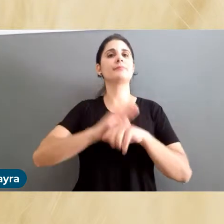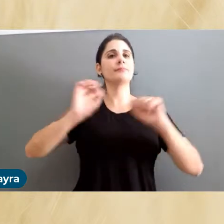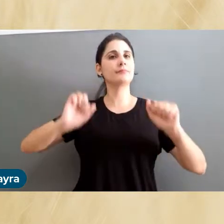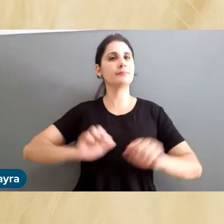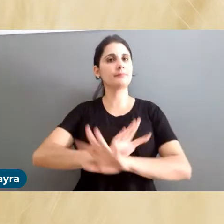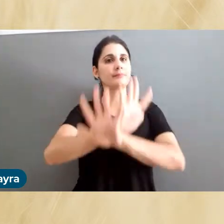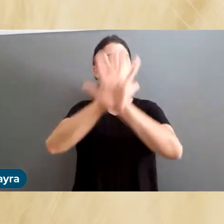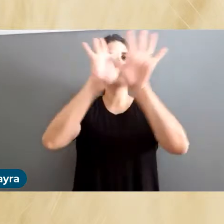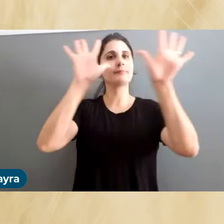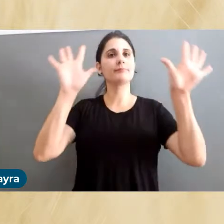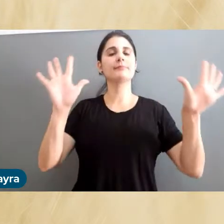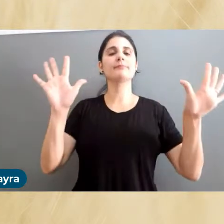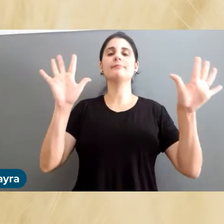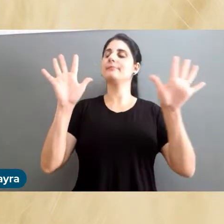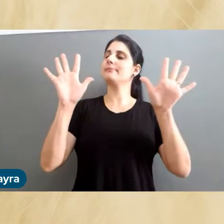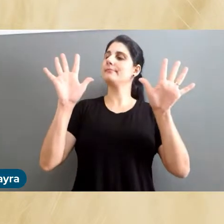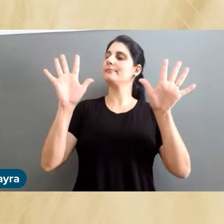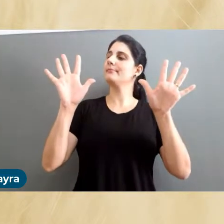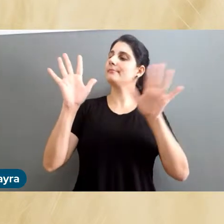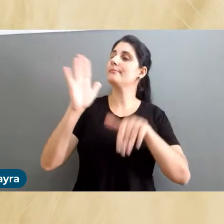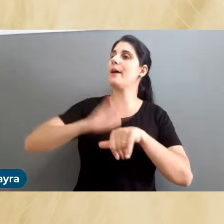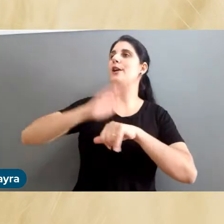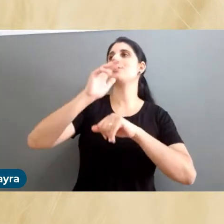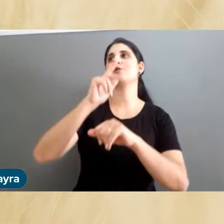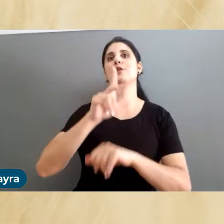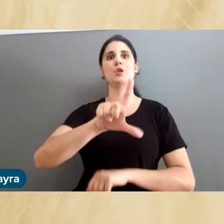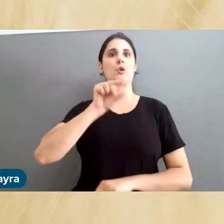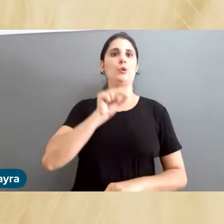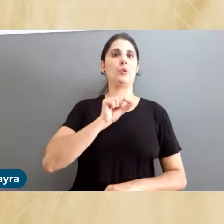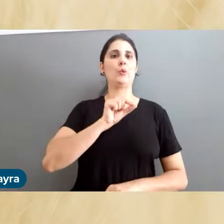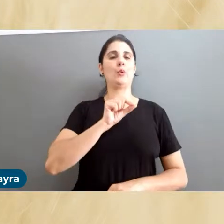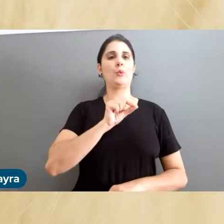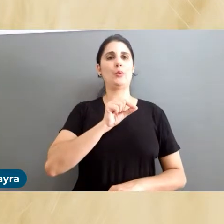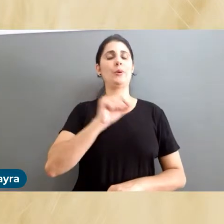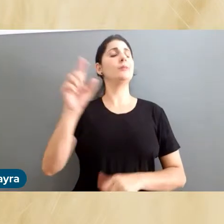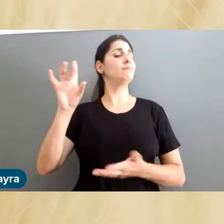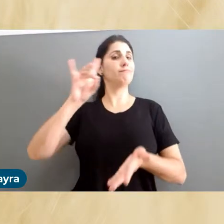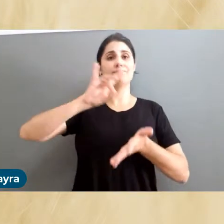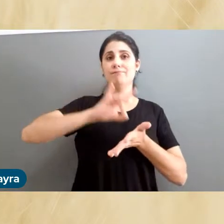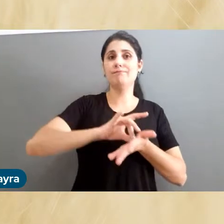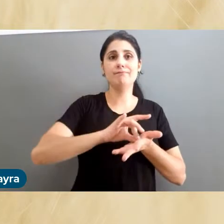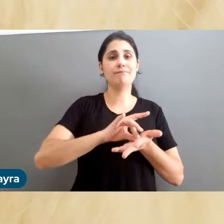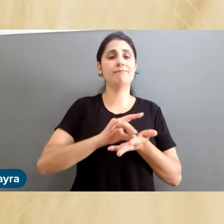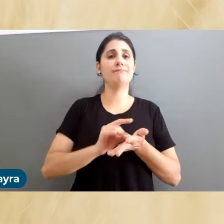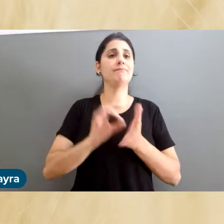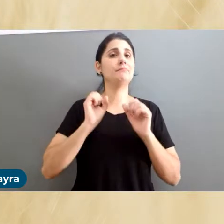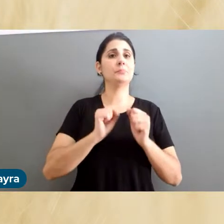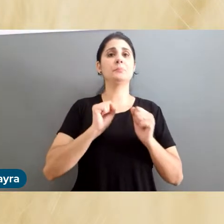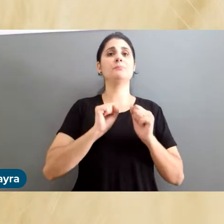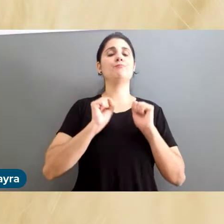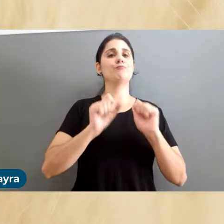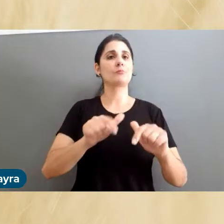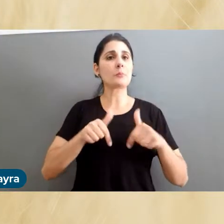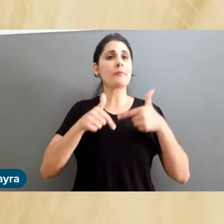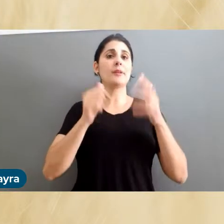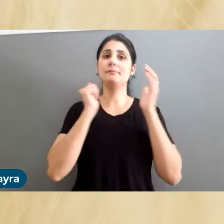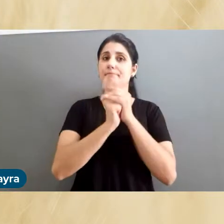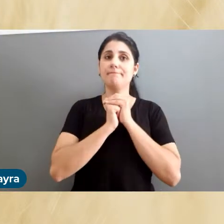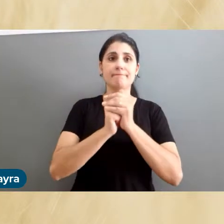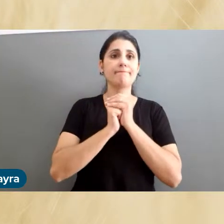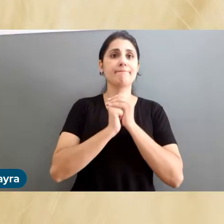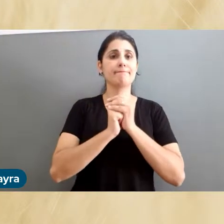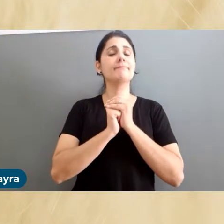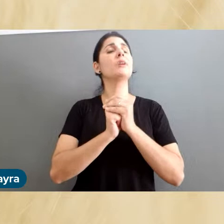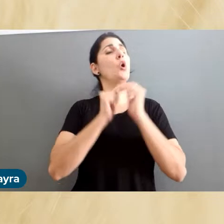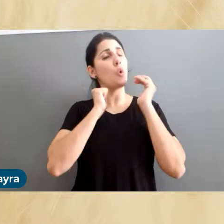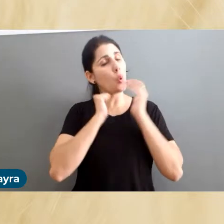nós em função daquilo que está mais distante. Existem realidades que nós só podemos fazer uma oração. E é importante que a